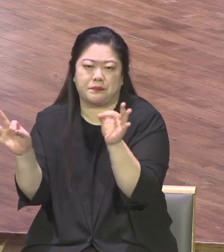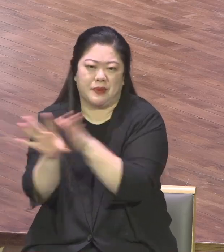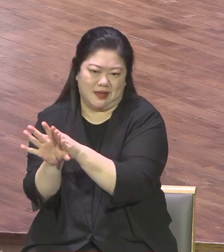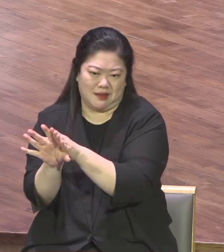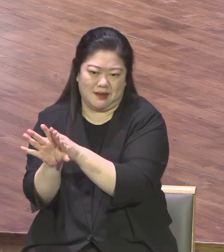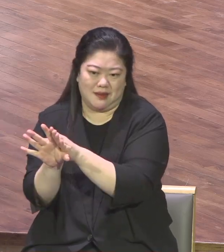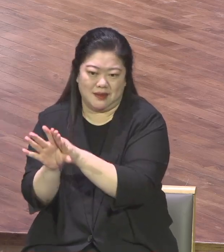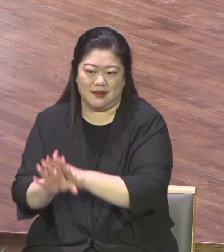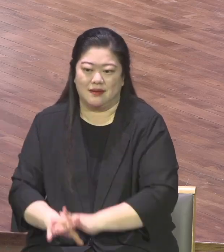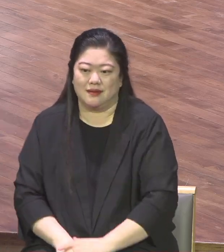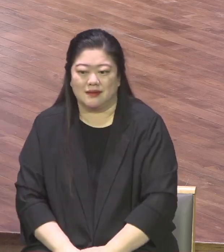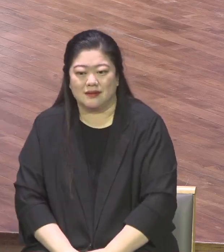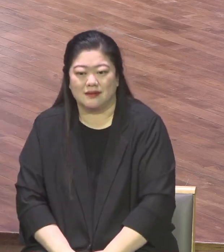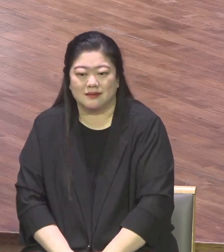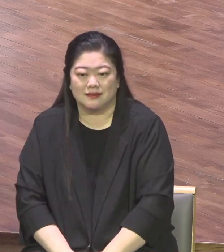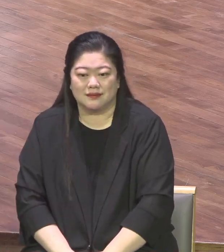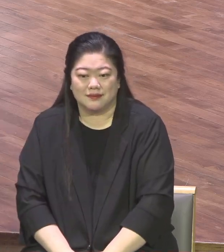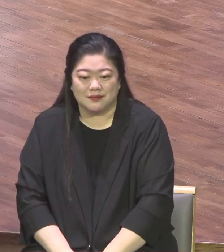죄사함을 받았느니라.